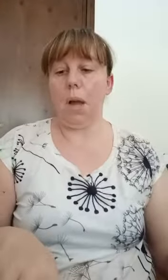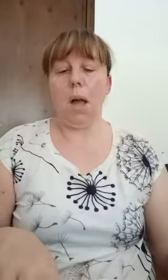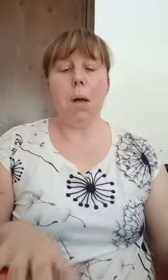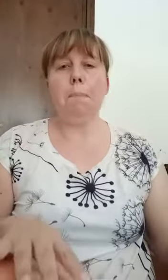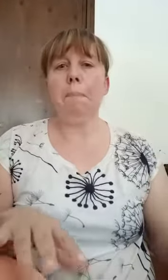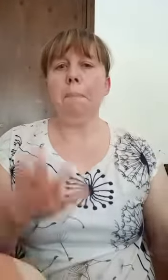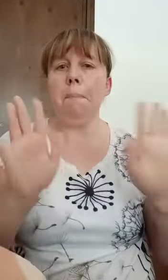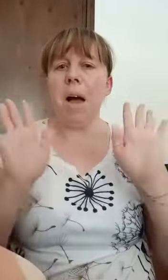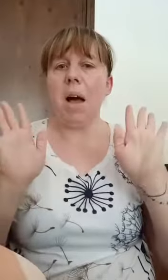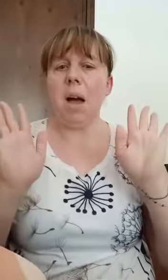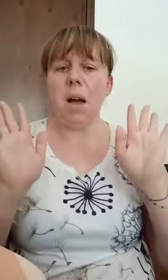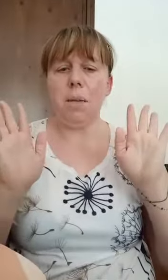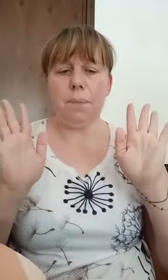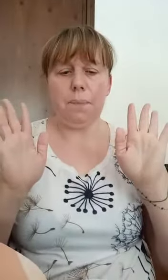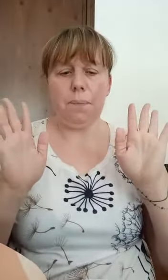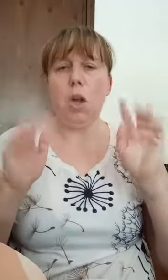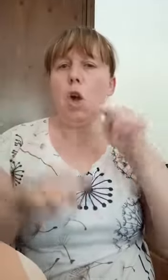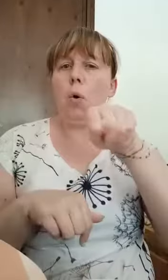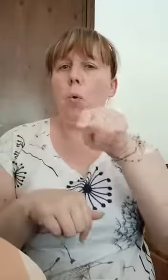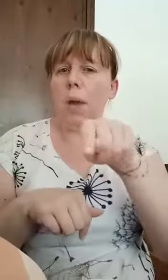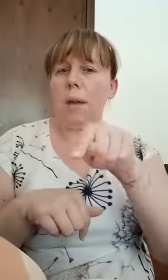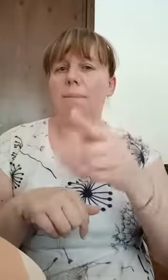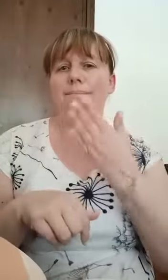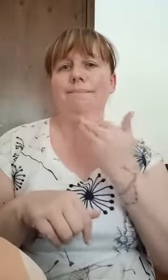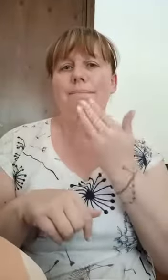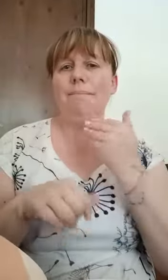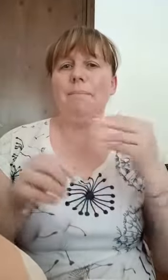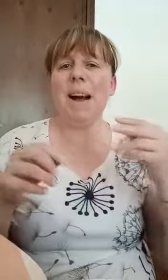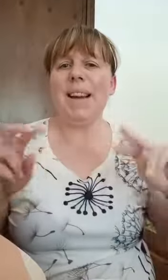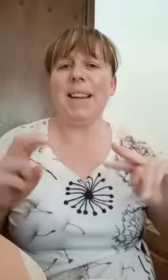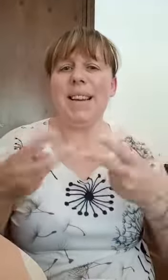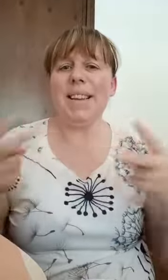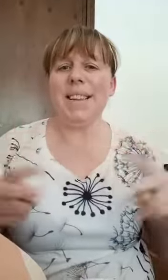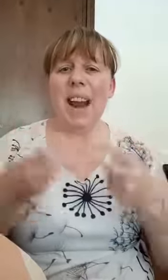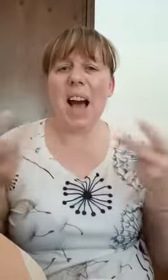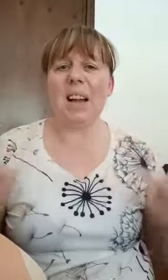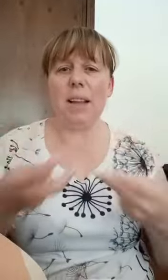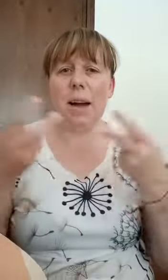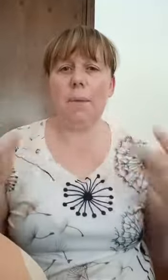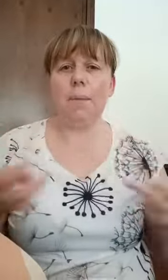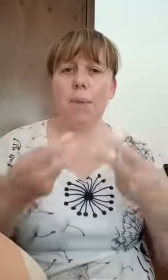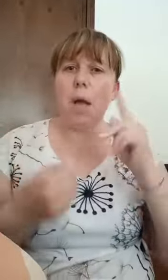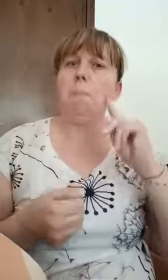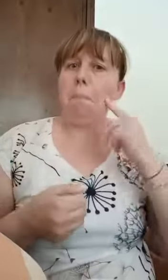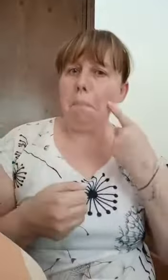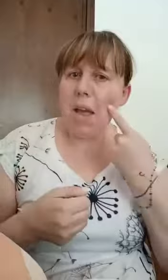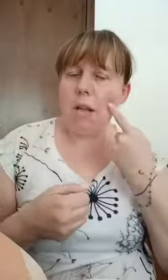ma qui manca dell'insalata meglio